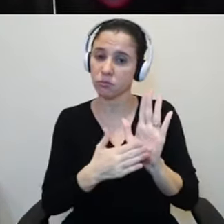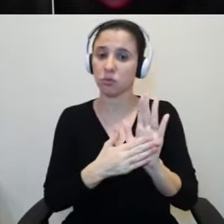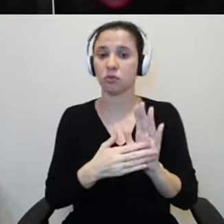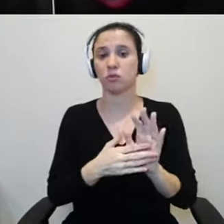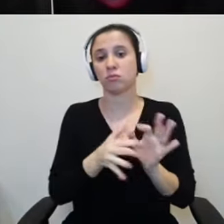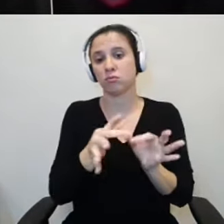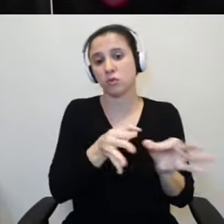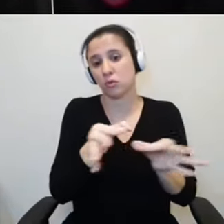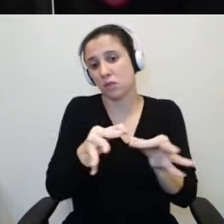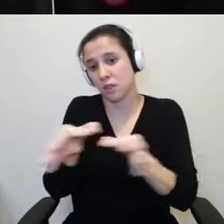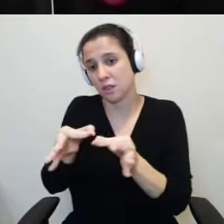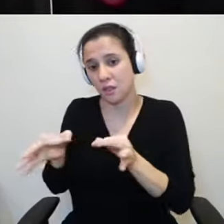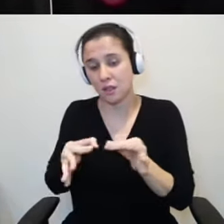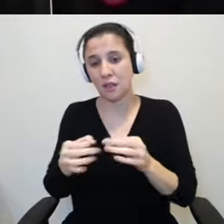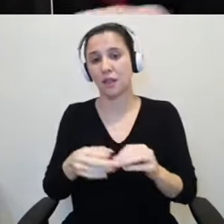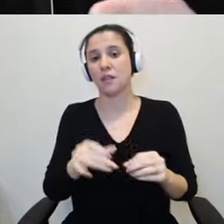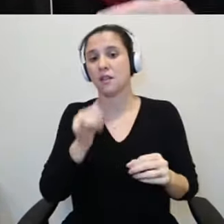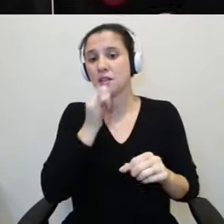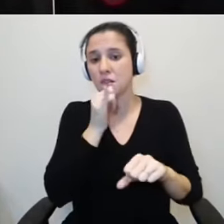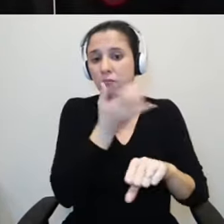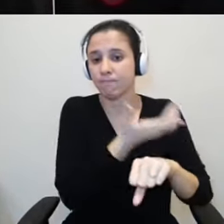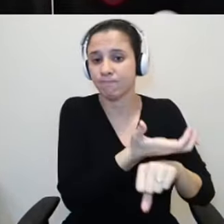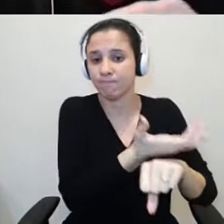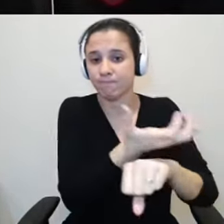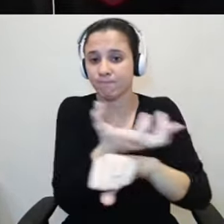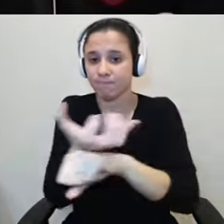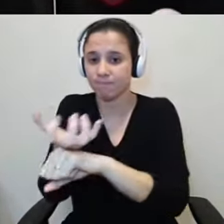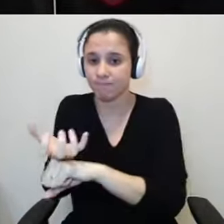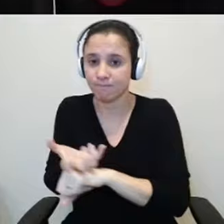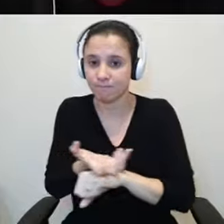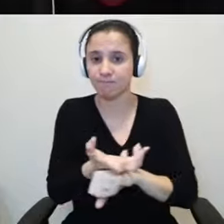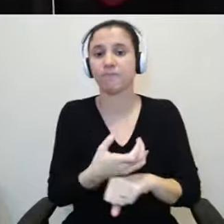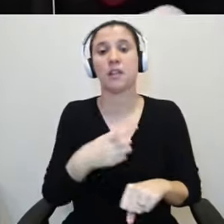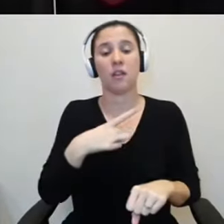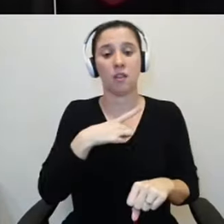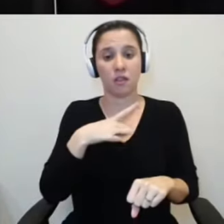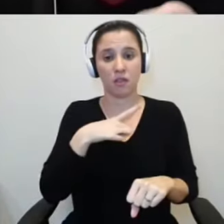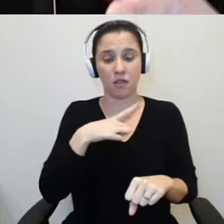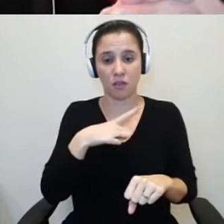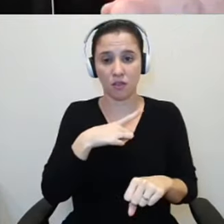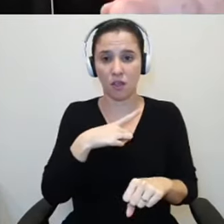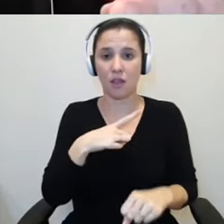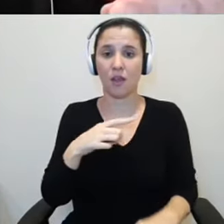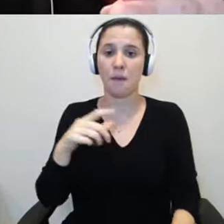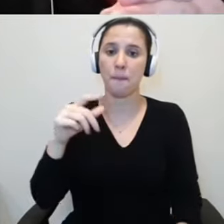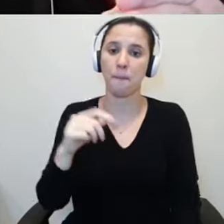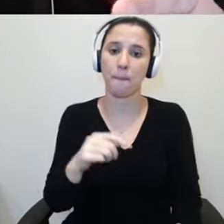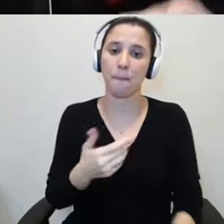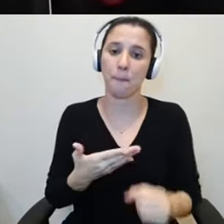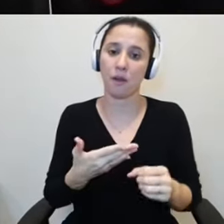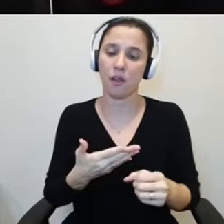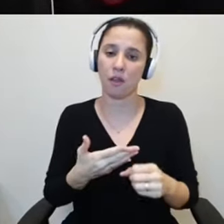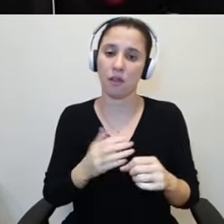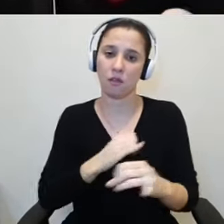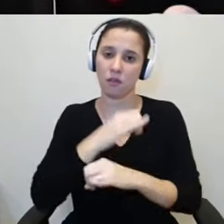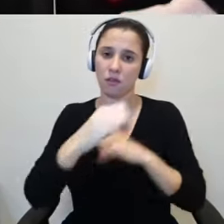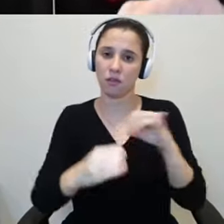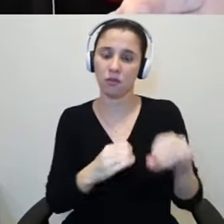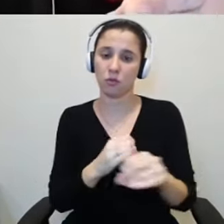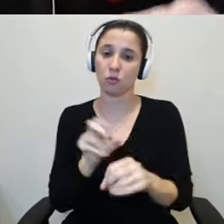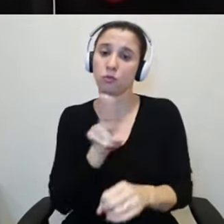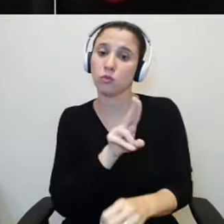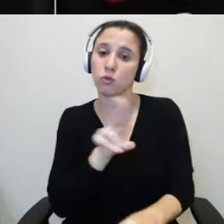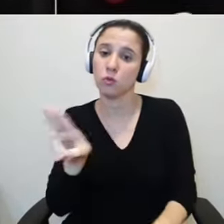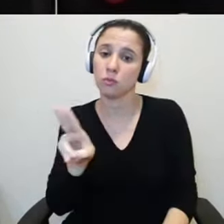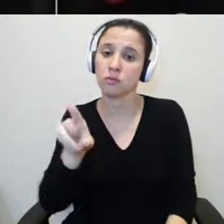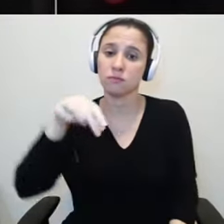das disciplinas, eles vão acontecer por uma plataforma oficial nossa que chama Moodle.